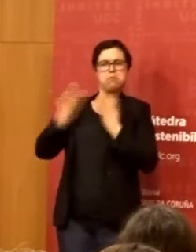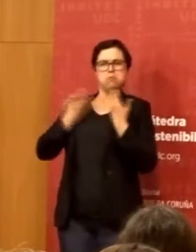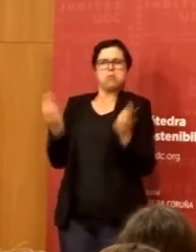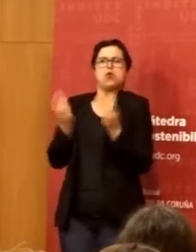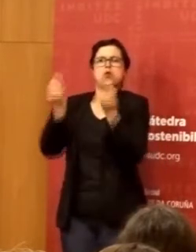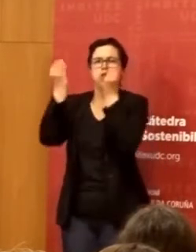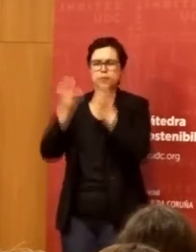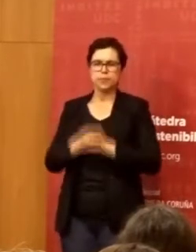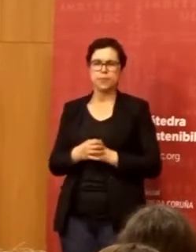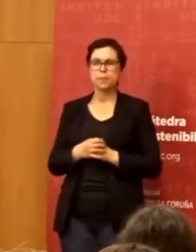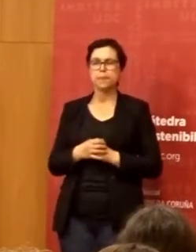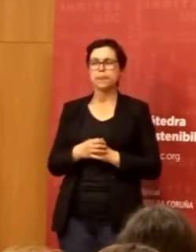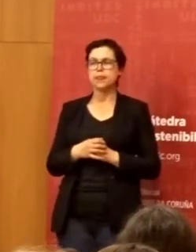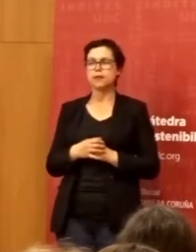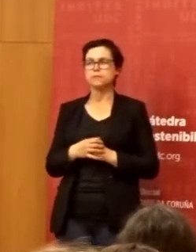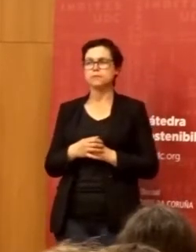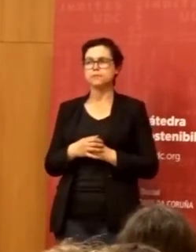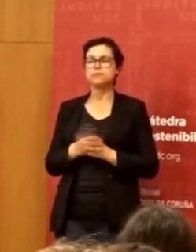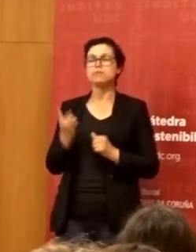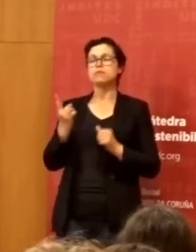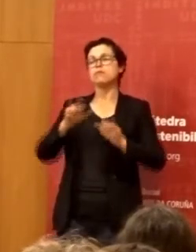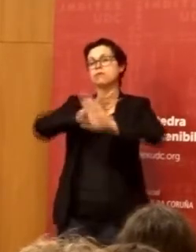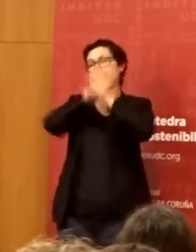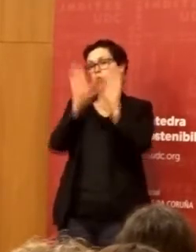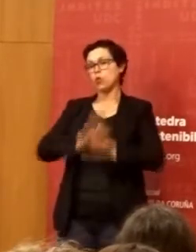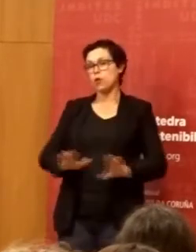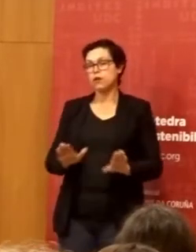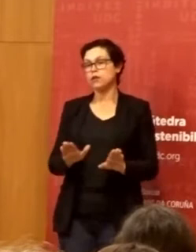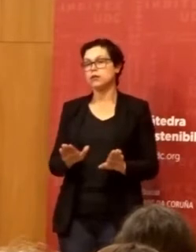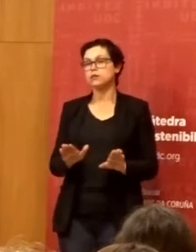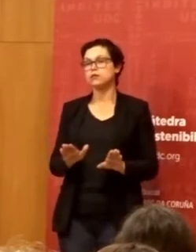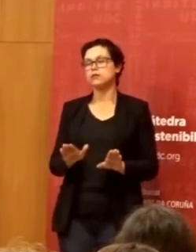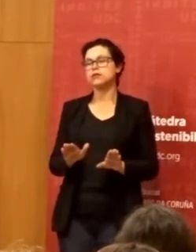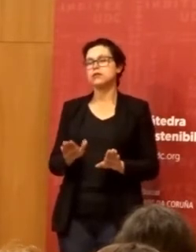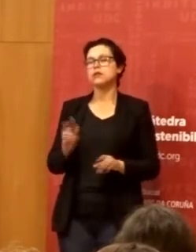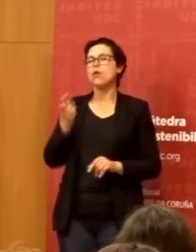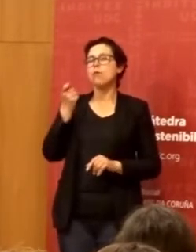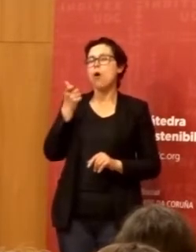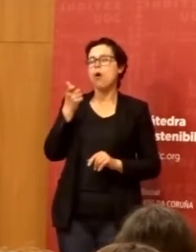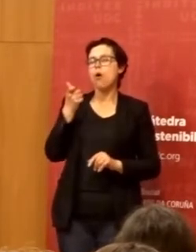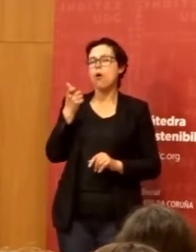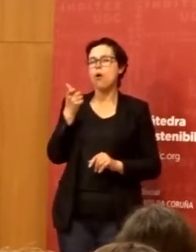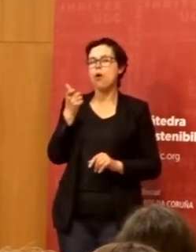Y con ello quiero concluir pues señalando un poco cuáles son